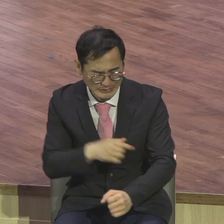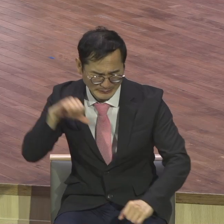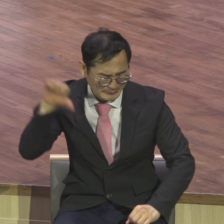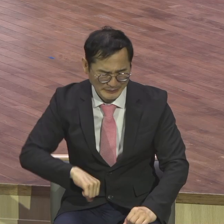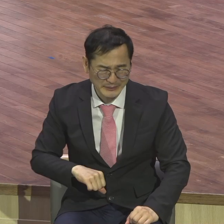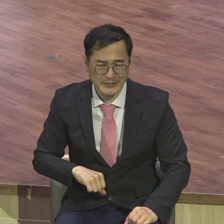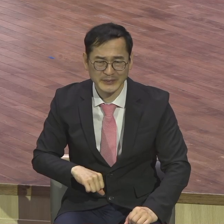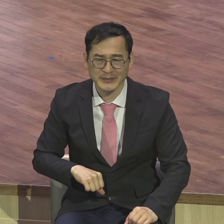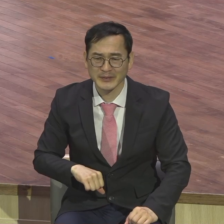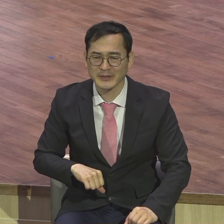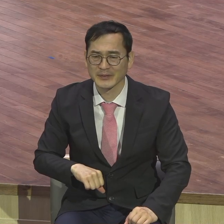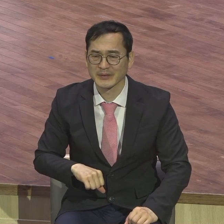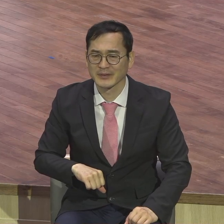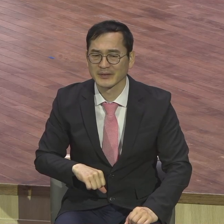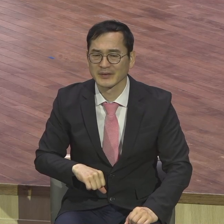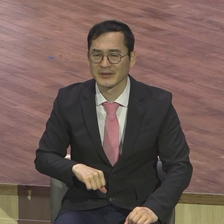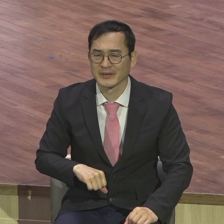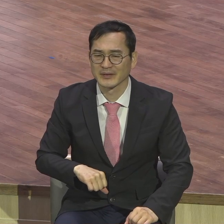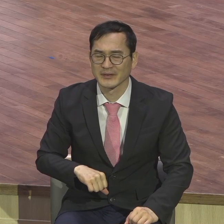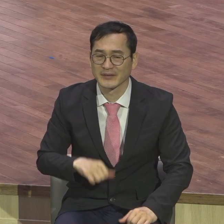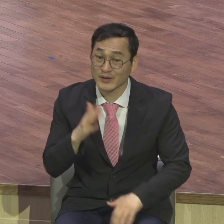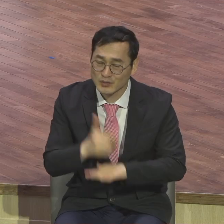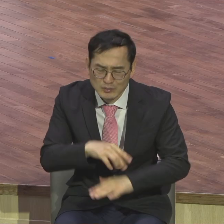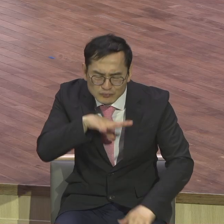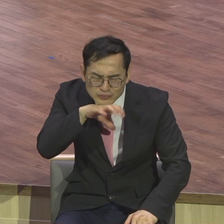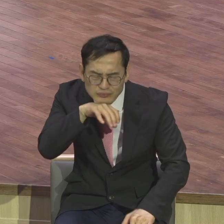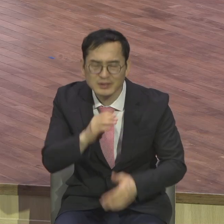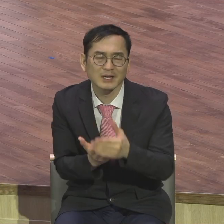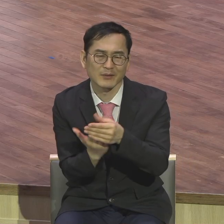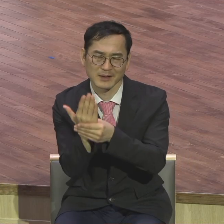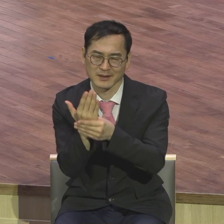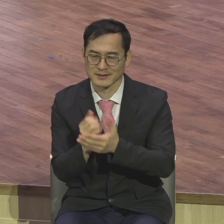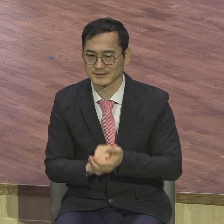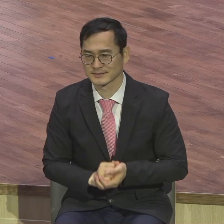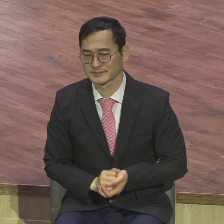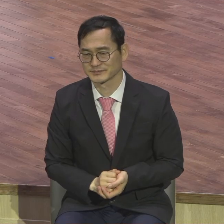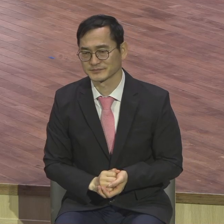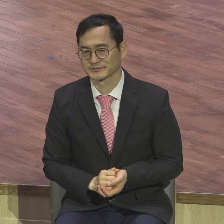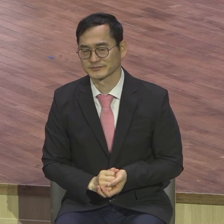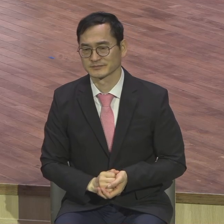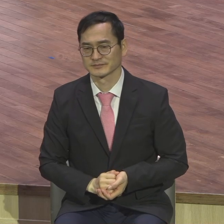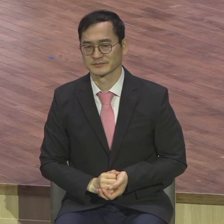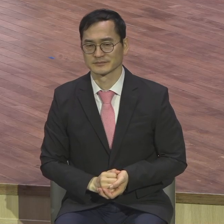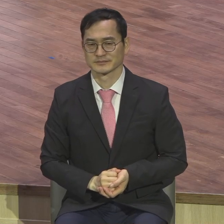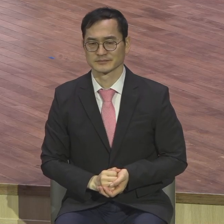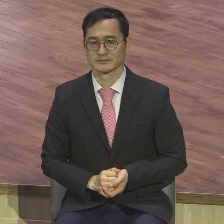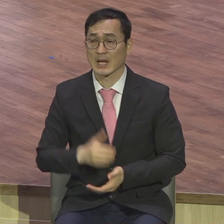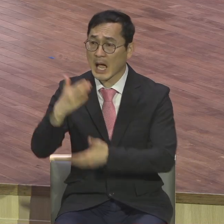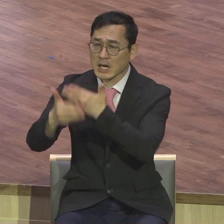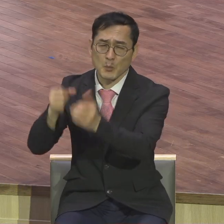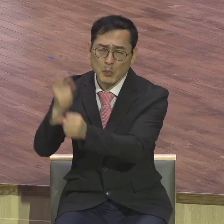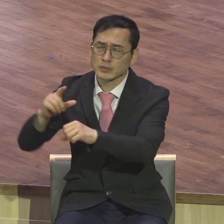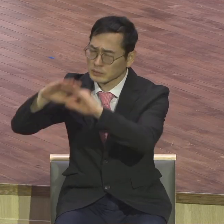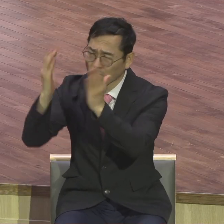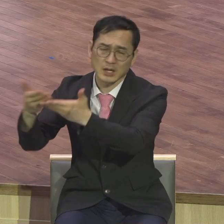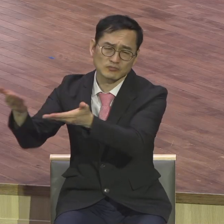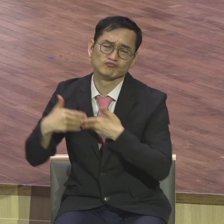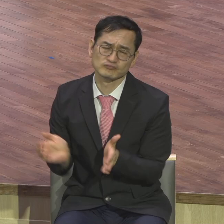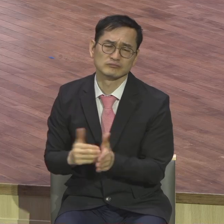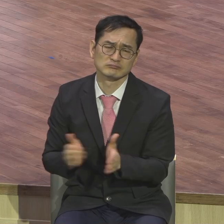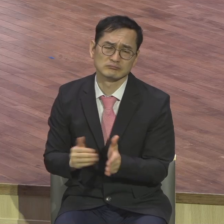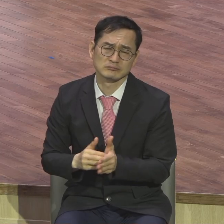좀 주려면 확실히 좀 주시지. 불평 원망밖에 안나와요. 다 주셨는데 하나님 다 주셨어요. 맞습니까?